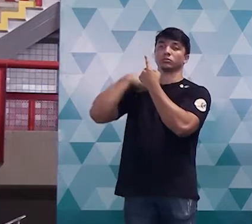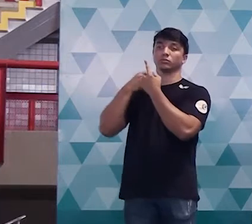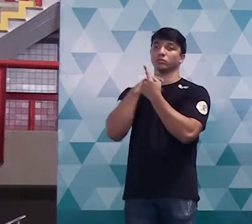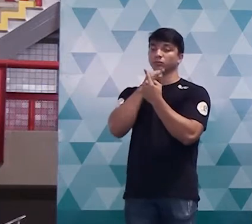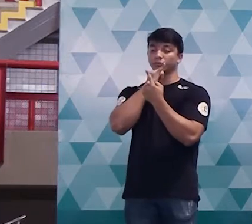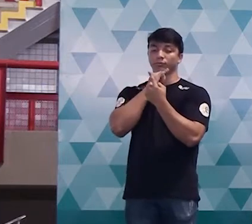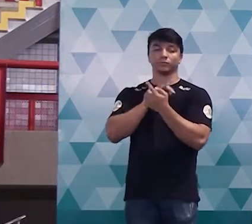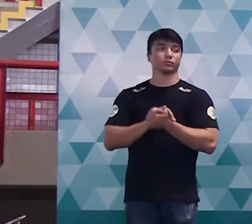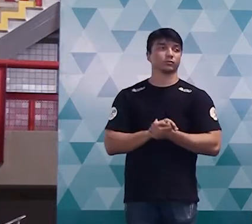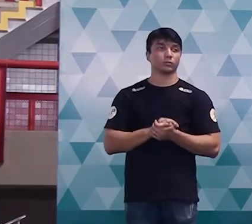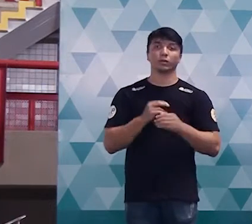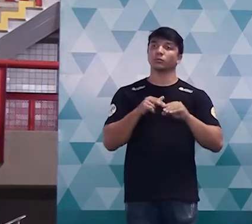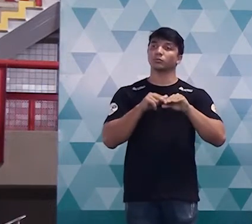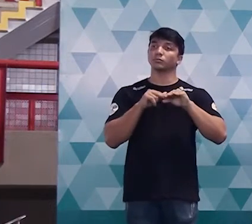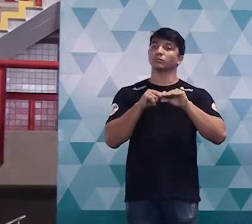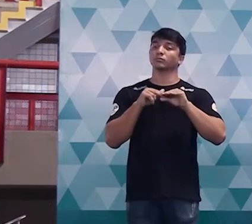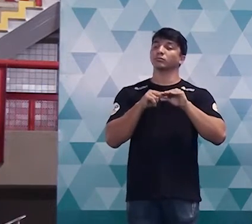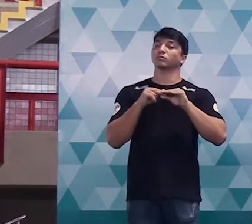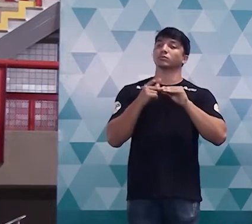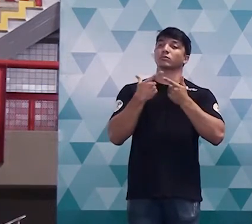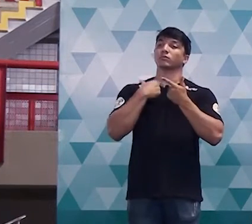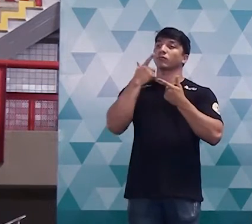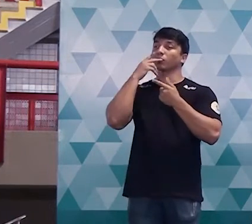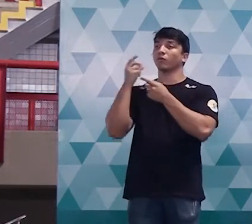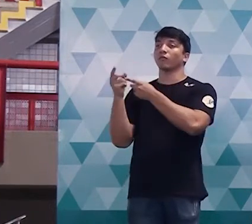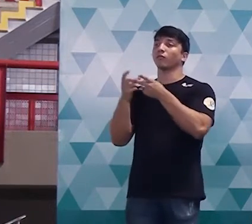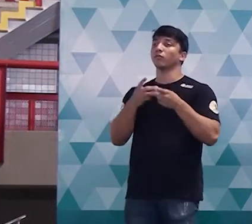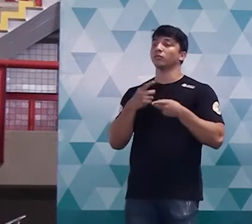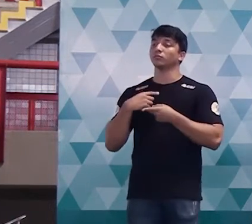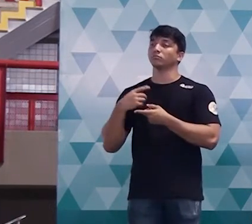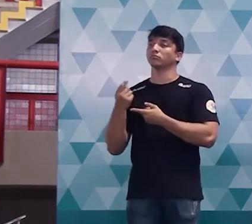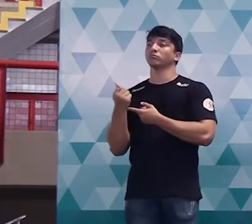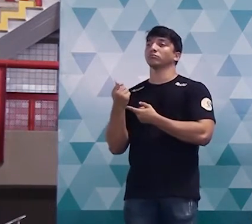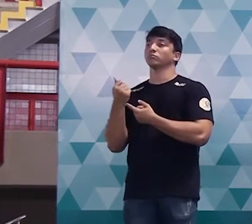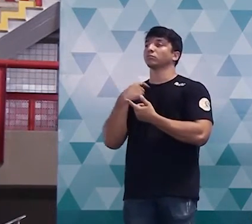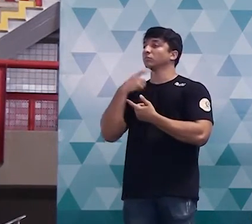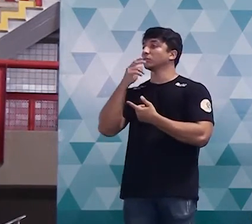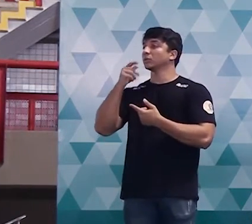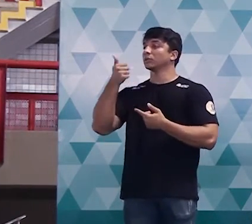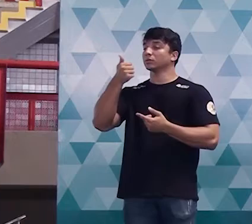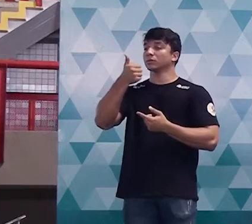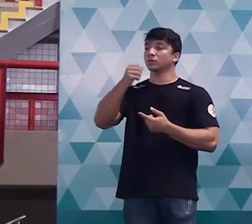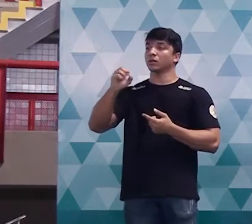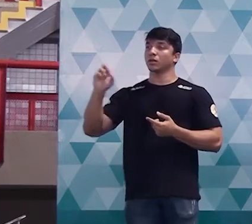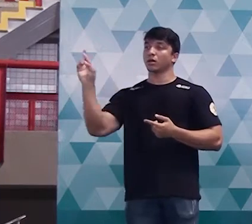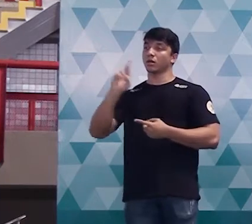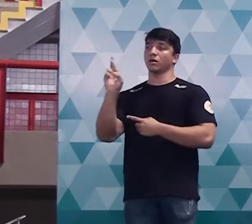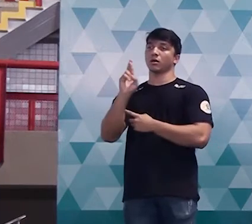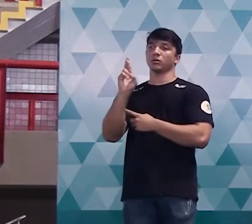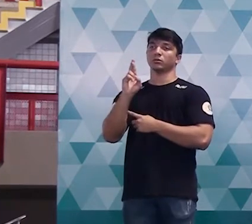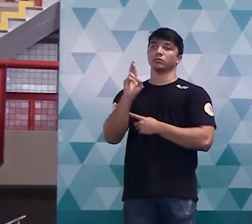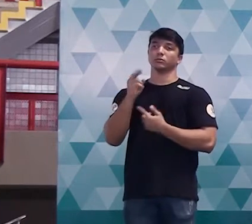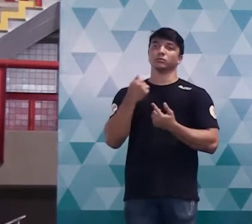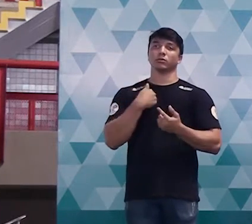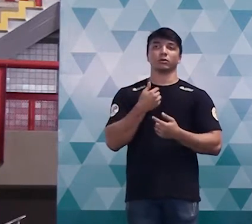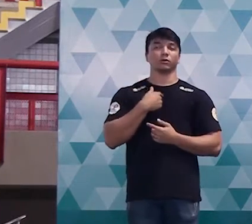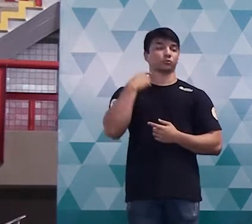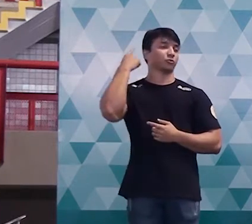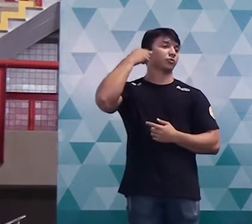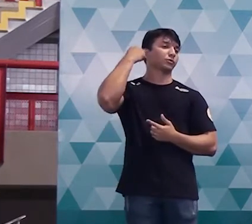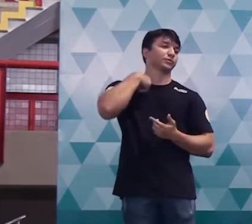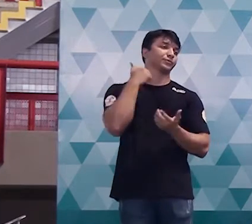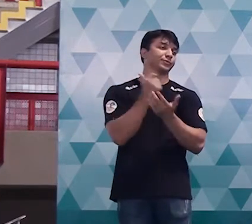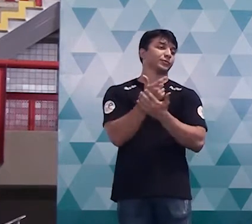pendrive. Pronto. E aí eu vou vender esse pendrive para vocês por R$100. Ciliano, não sou nem doido